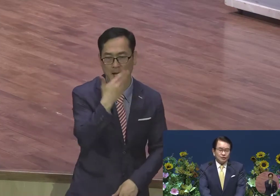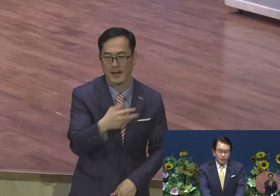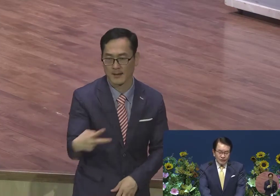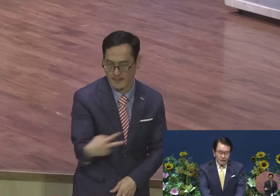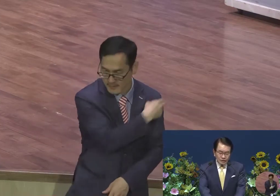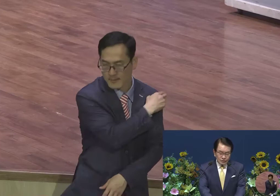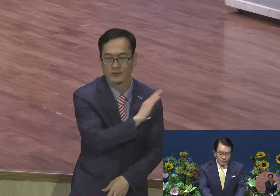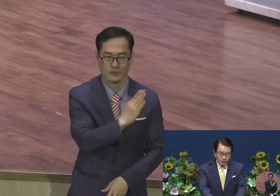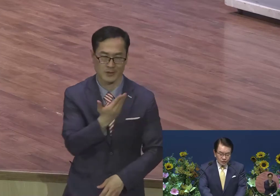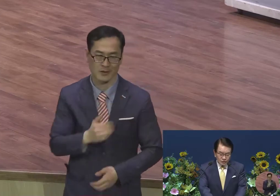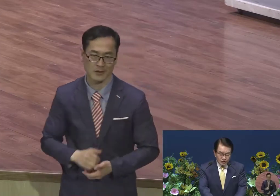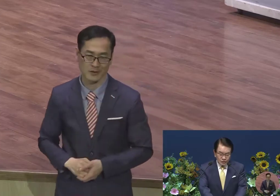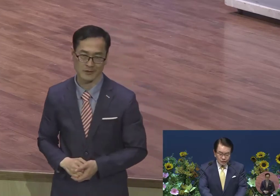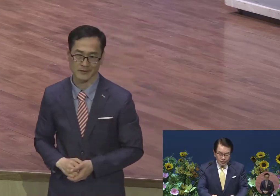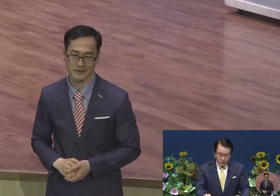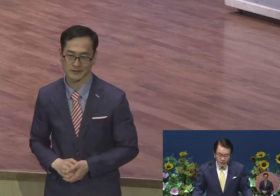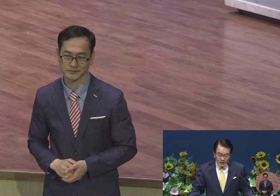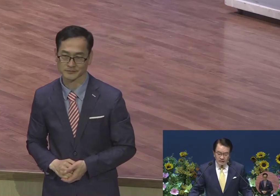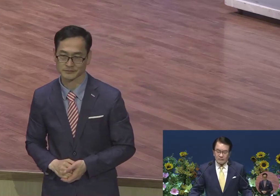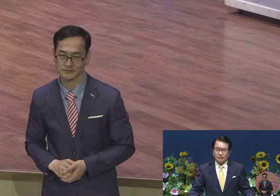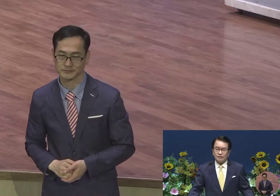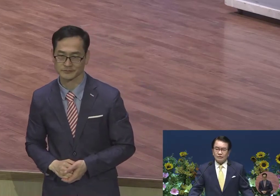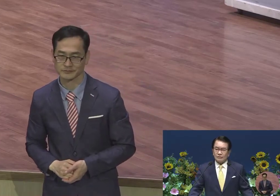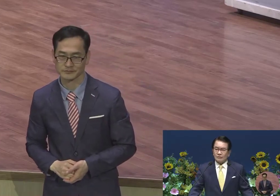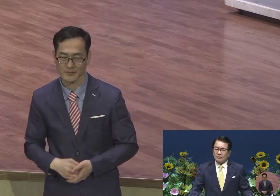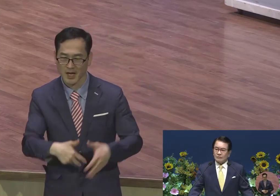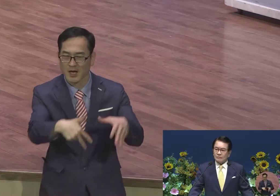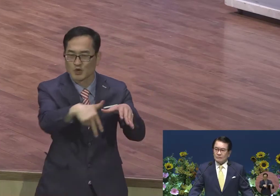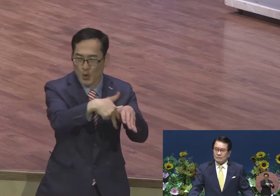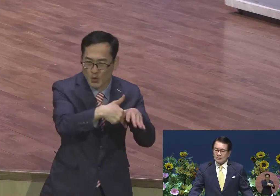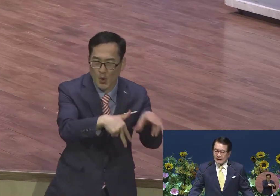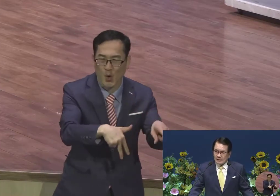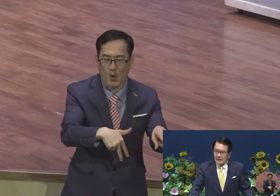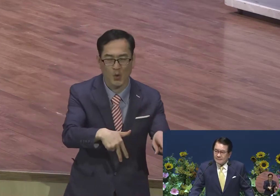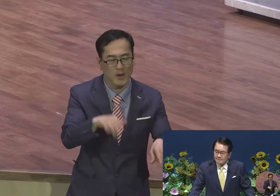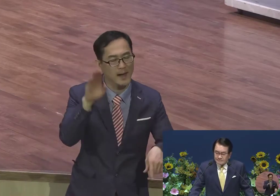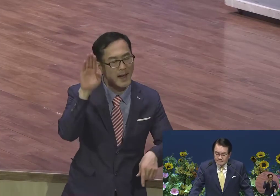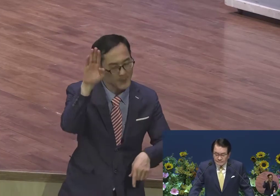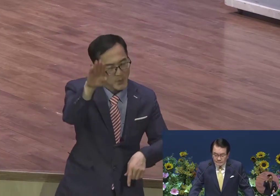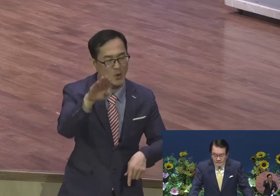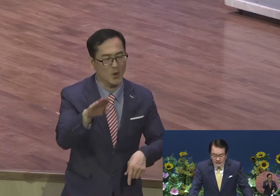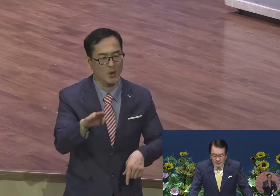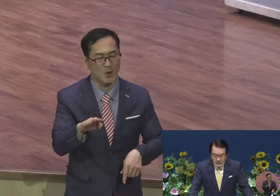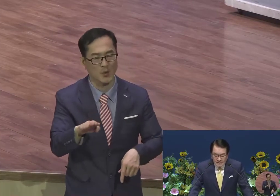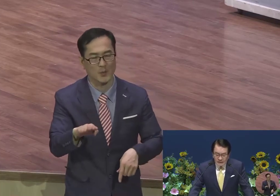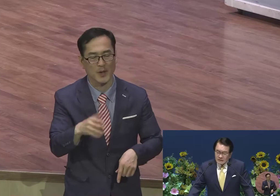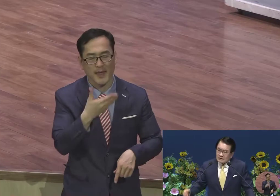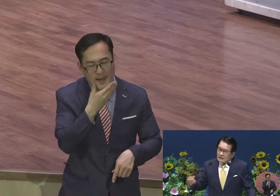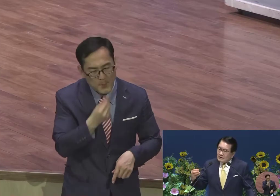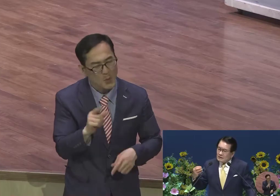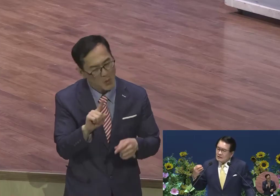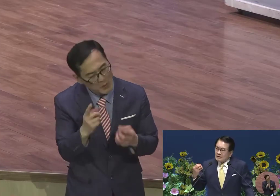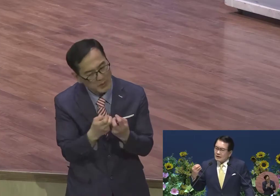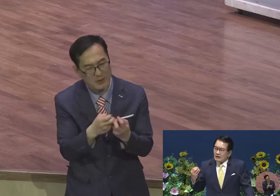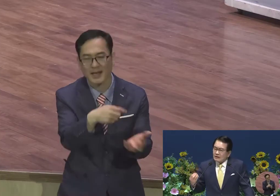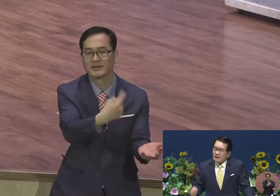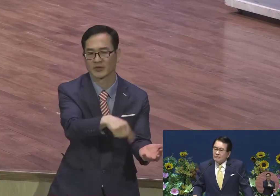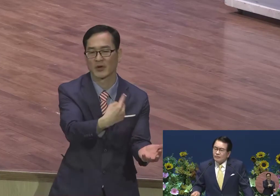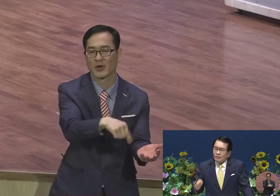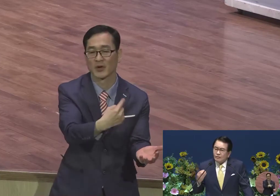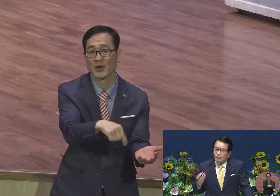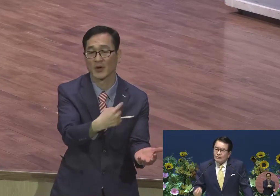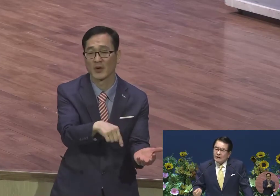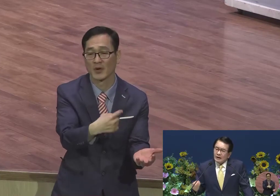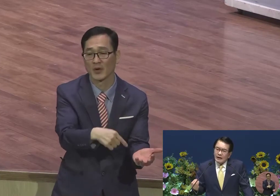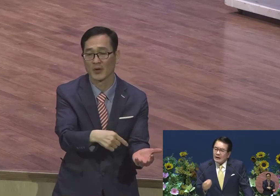윤리적 도덕적으로 좋은 가르침을 주지요 그러나 그러나 그것이 인생의